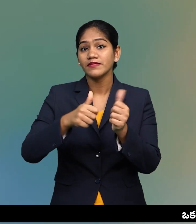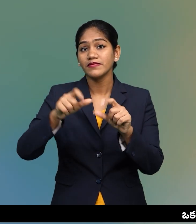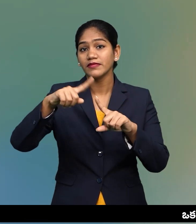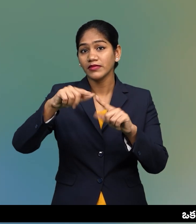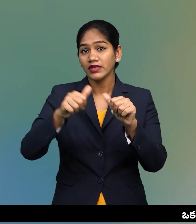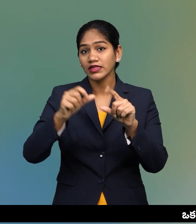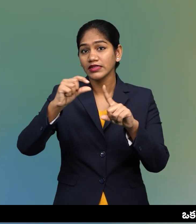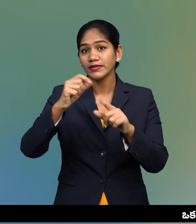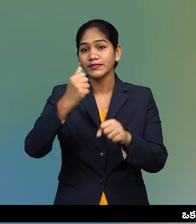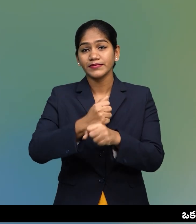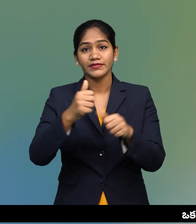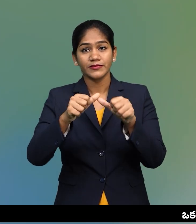ఒక కోటను నిర్మించారు.